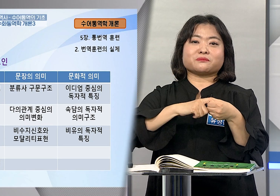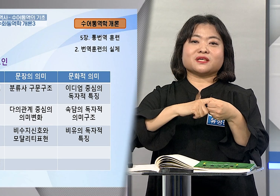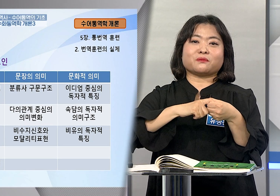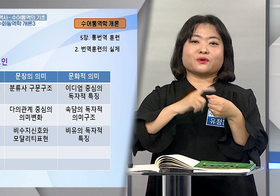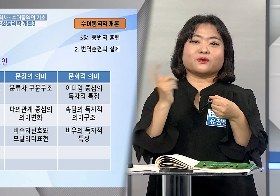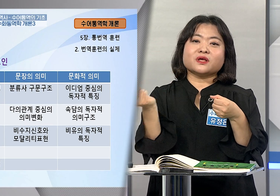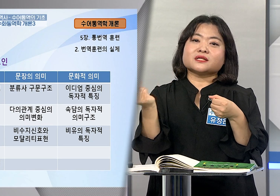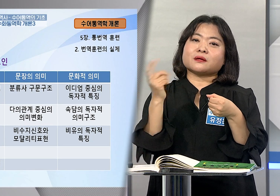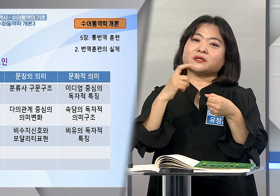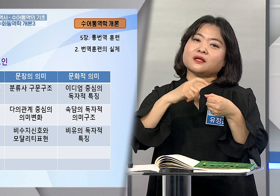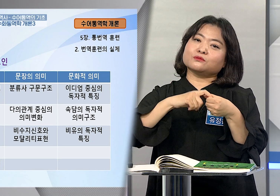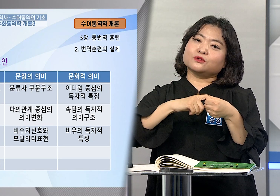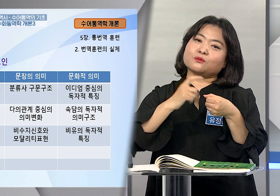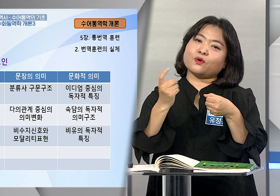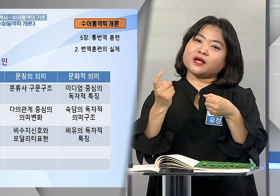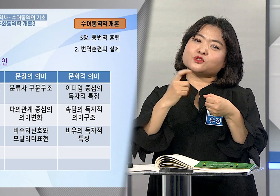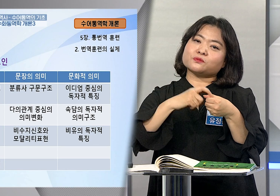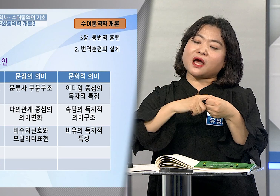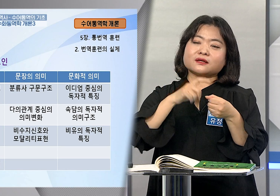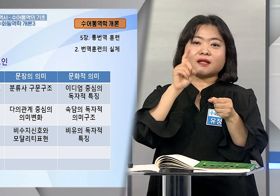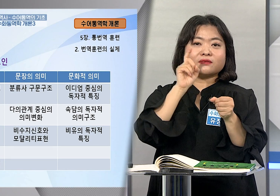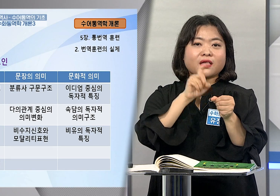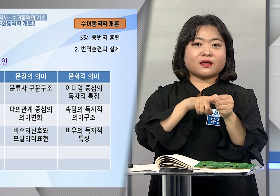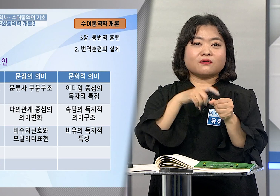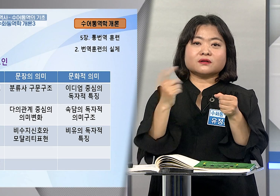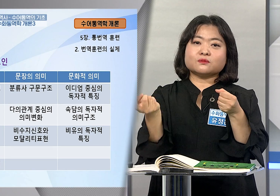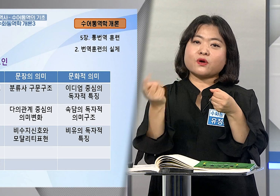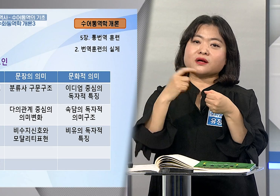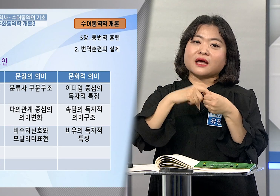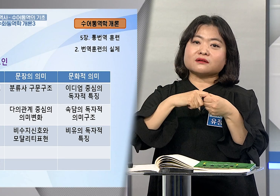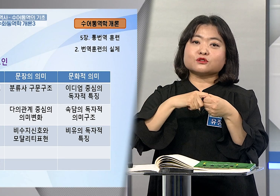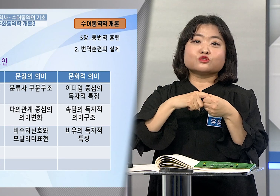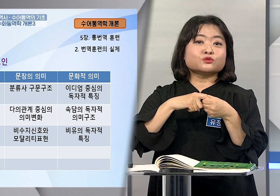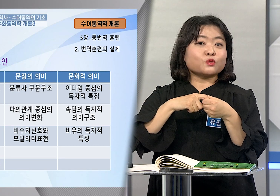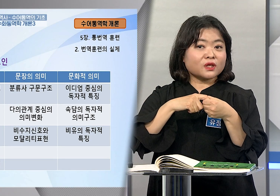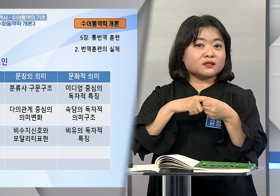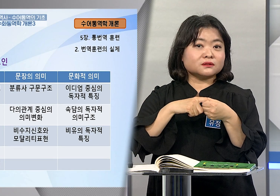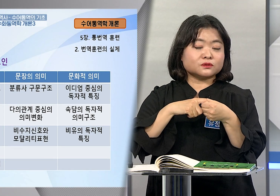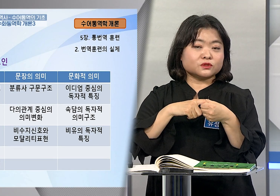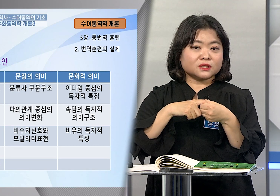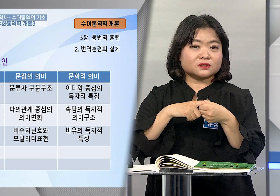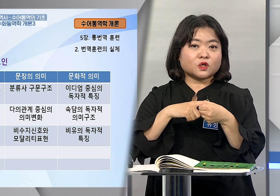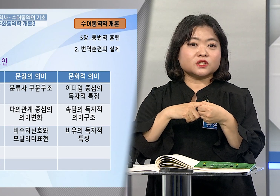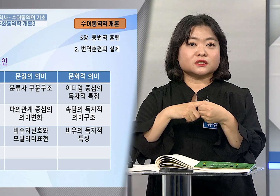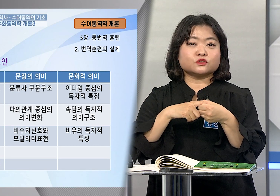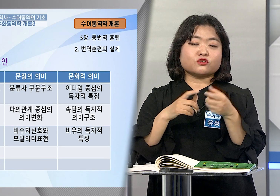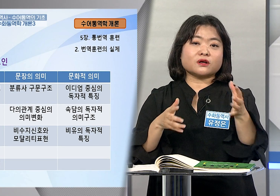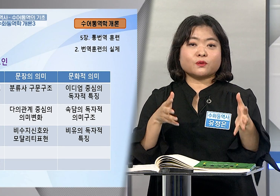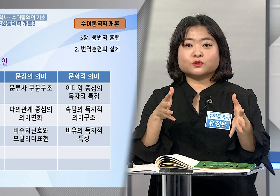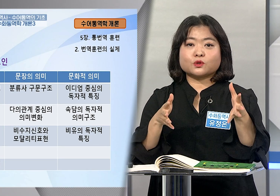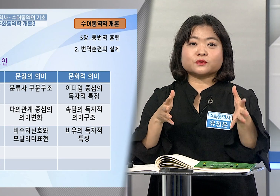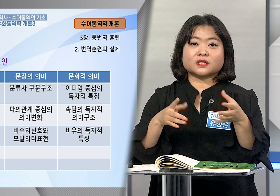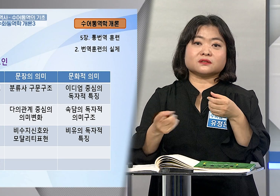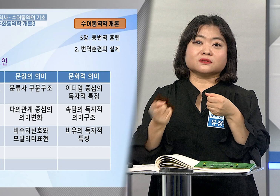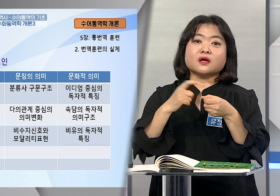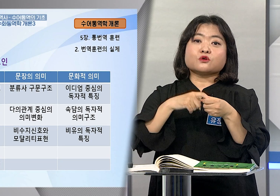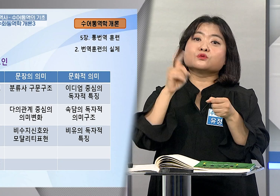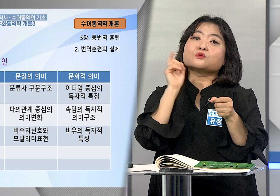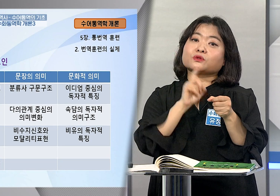잠기다 표현. 잠기다는 물론 모양이 좀 다르긴 한데 이거를 모양 다른 걸로 구분 못하는 우리 청인들, 수화를 배운 초보자들은 구분을 못할